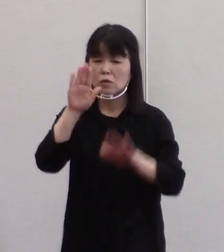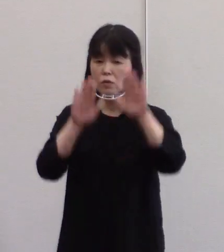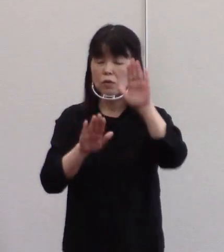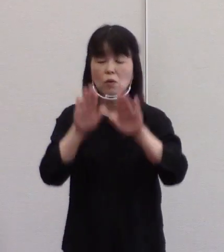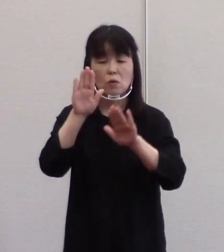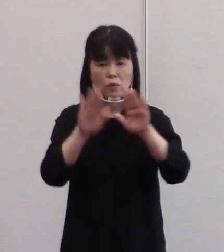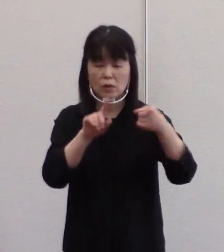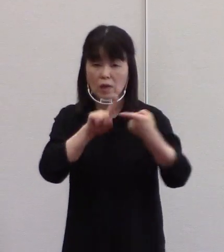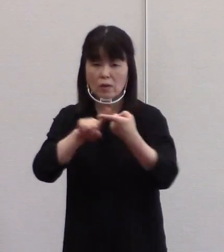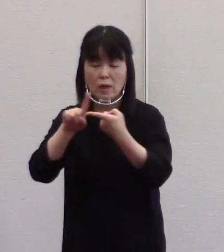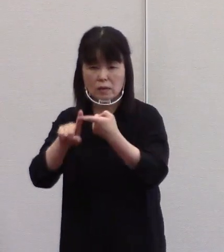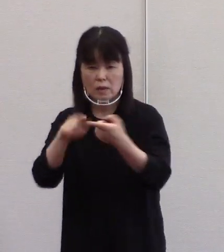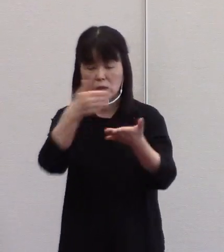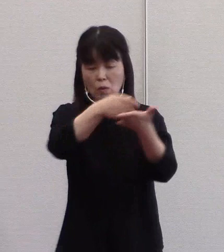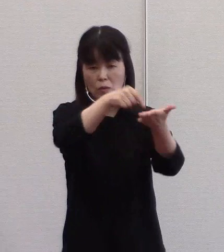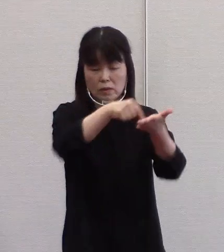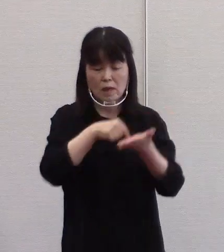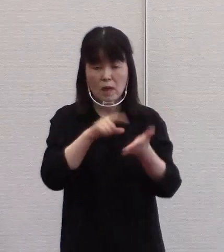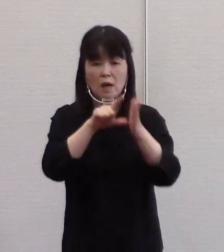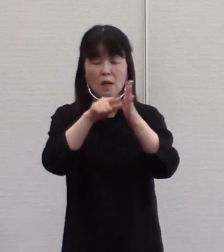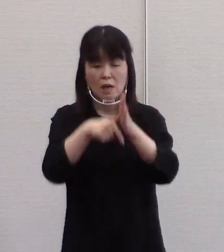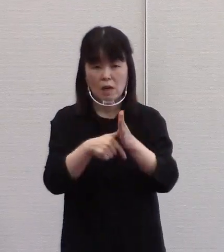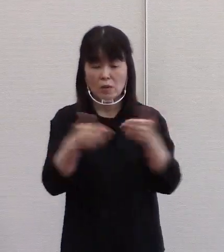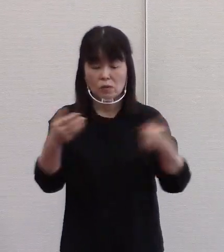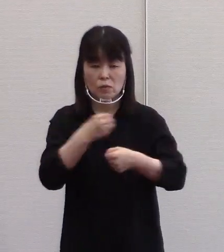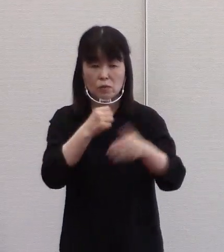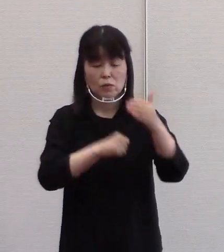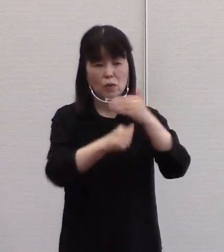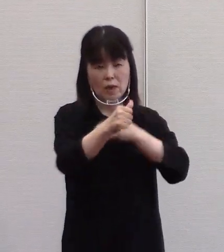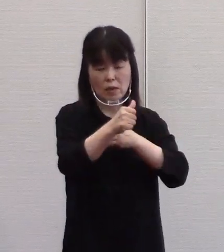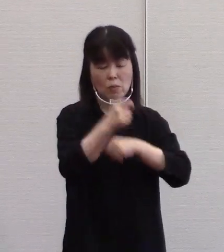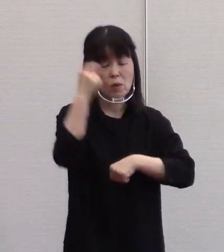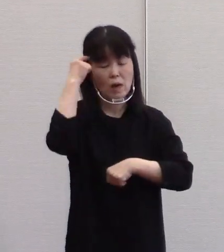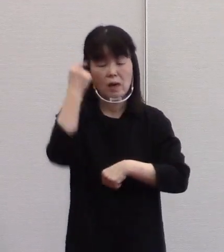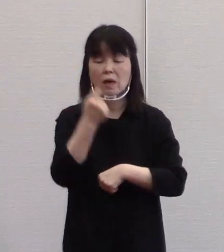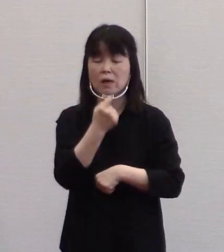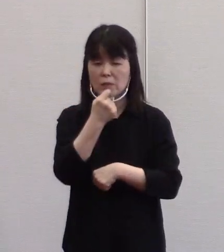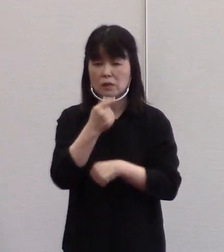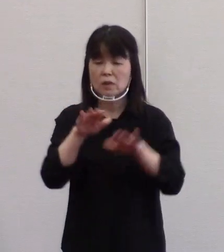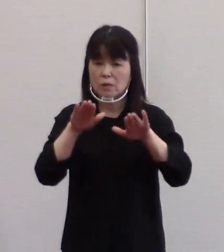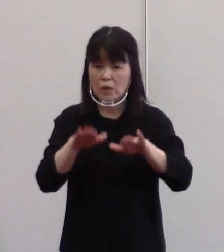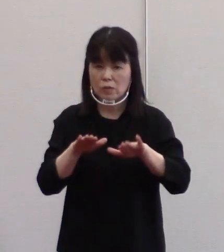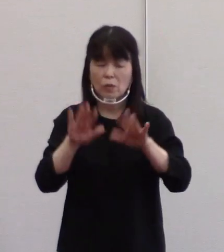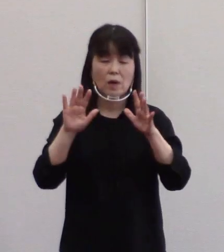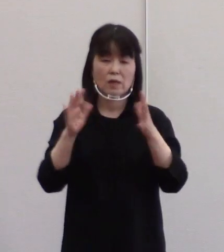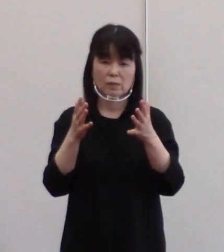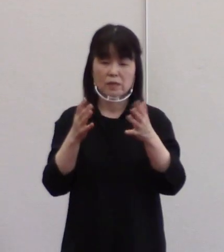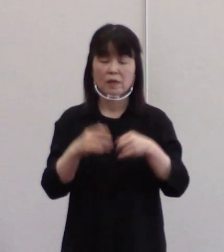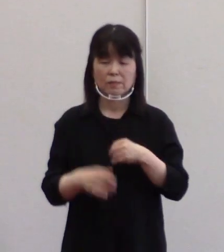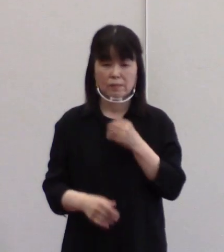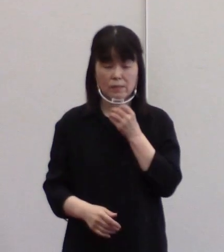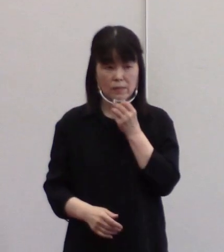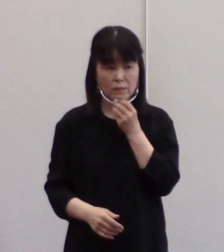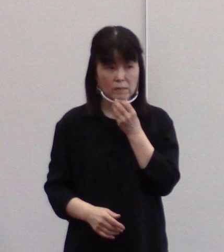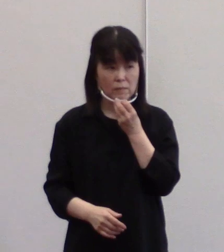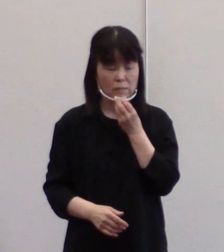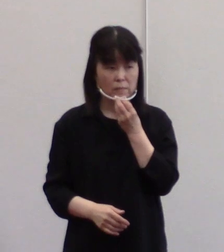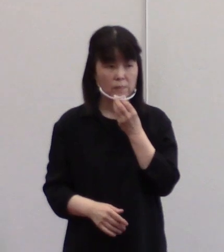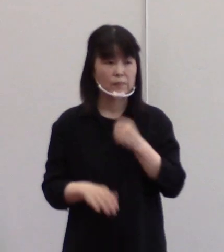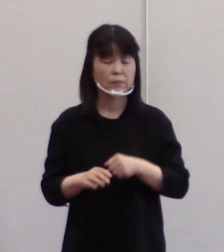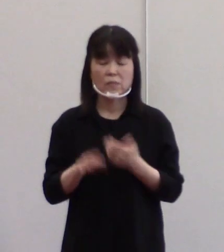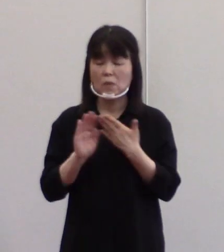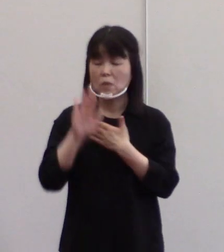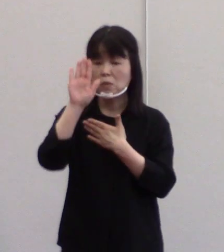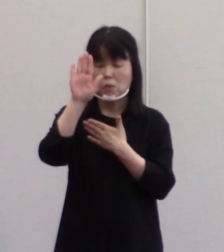ですね、また要請があればと思っておりますけど、今のところはその要請がないというところです。 今後要請があれば